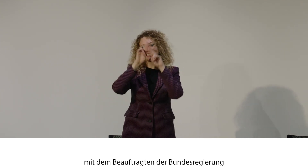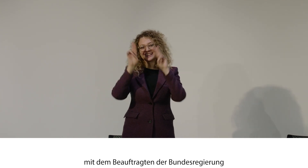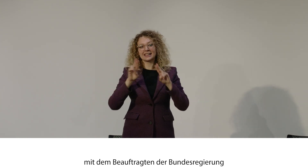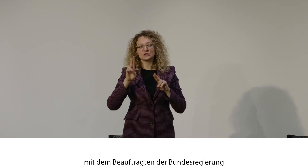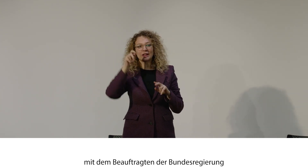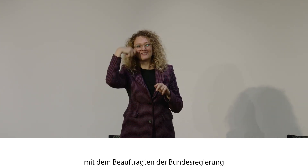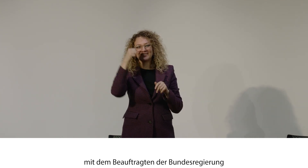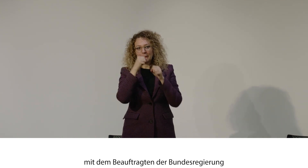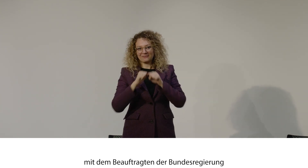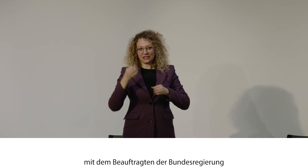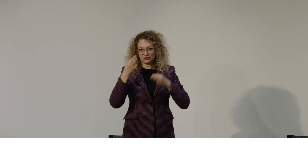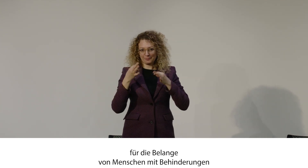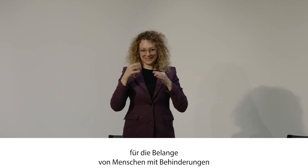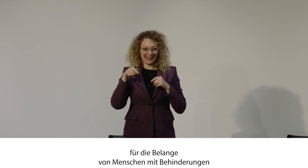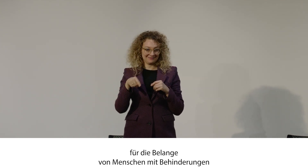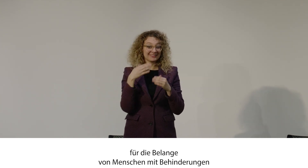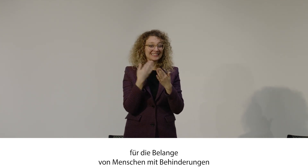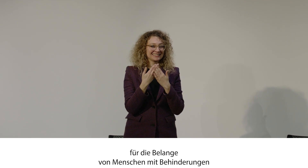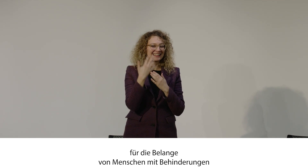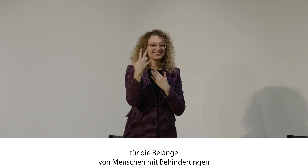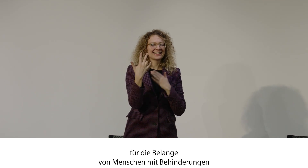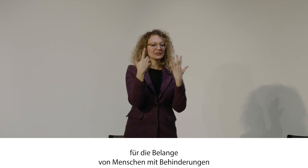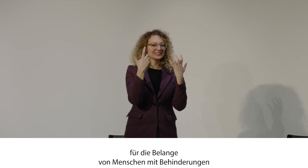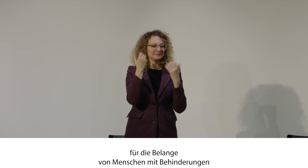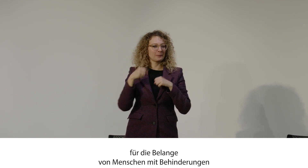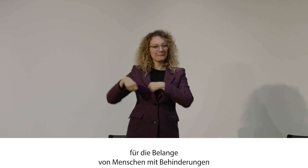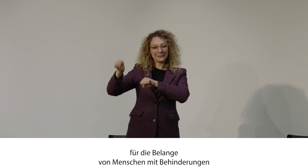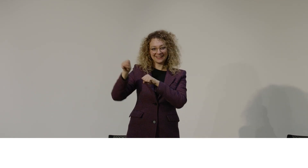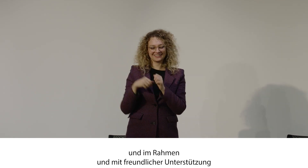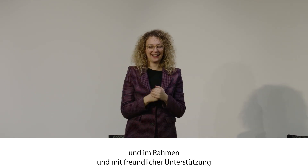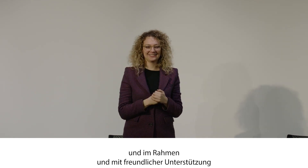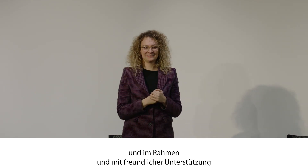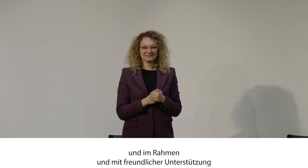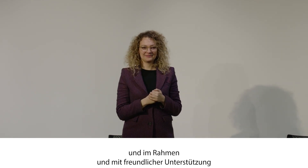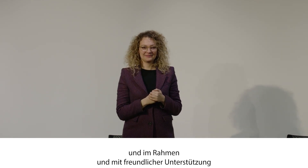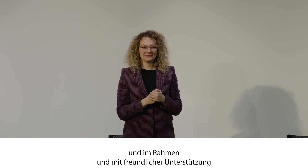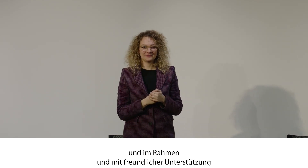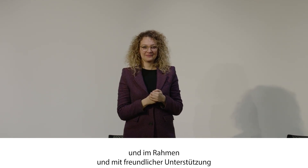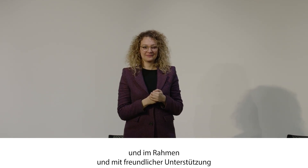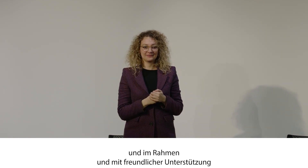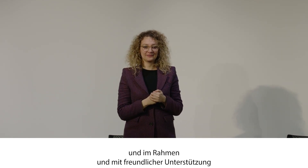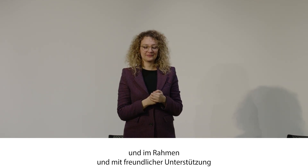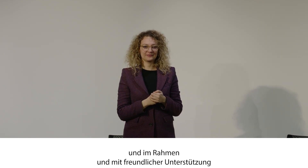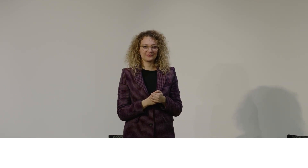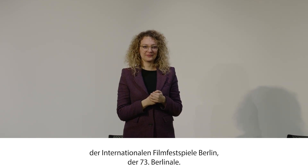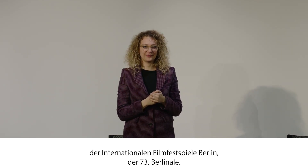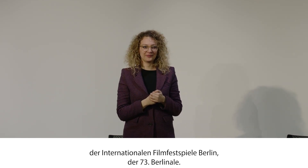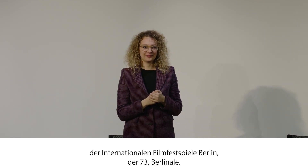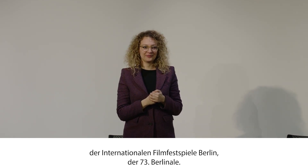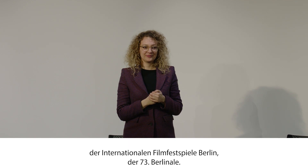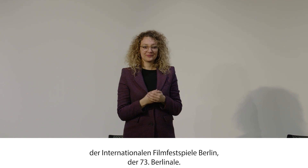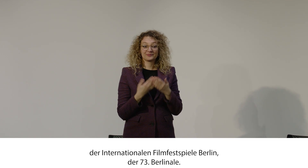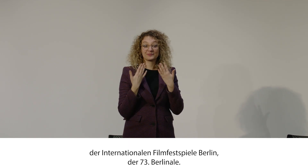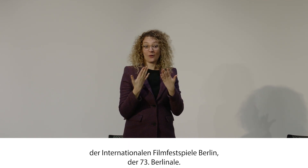Beauftragten der Bundesregierung für die Belange von Menschen mit Behinderungen und im Rahmen und mit freundlicher Unterstützung der